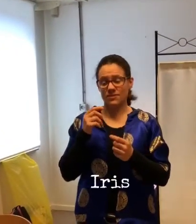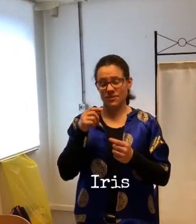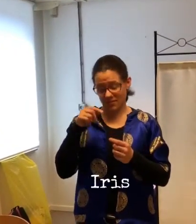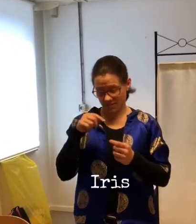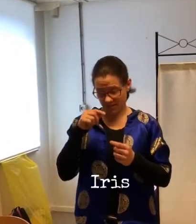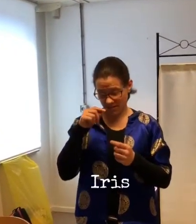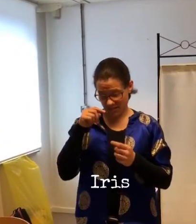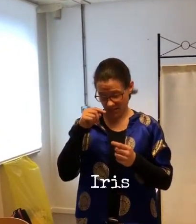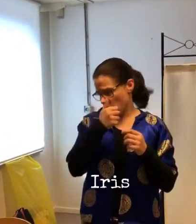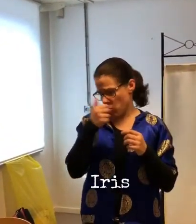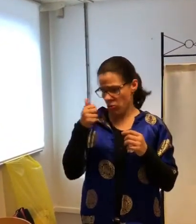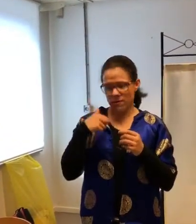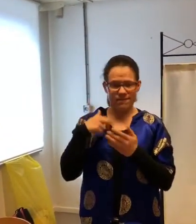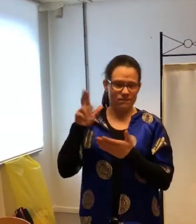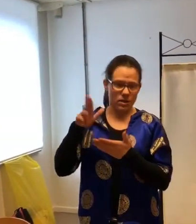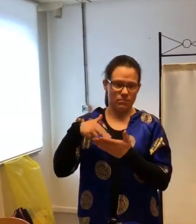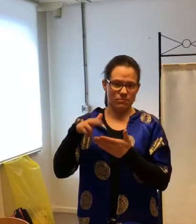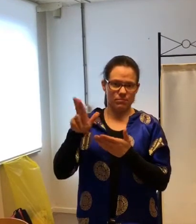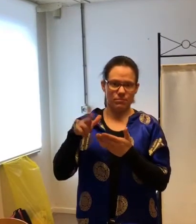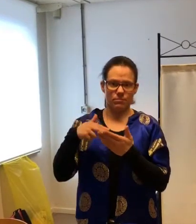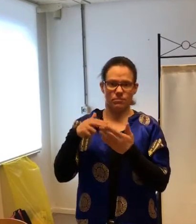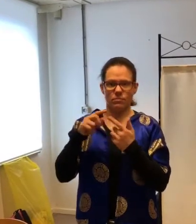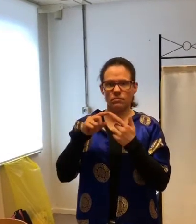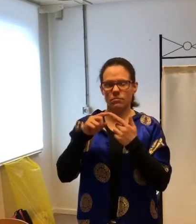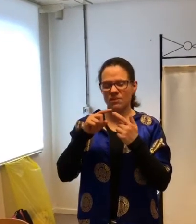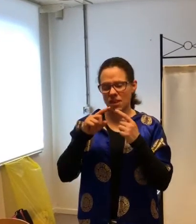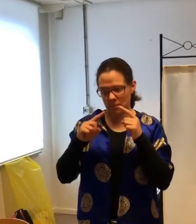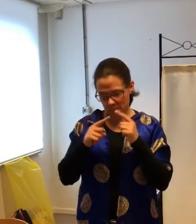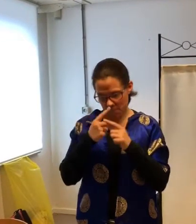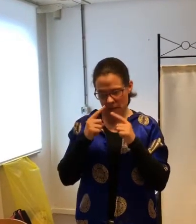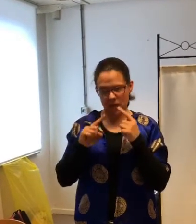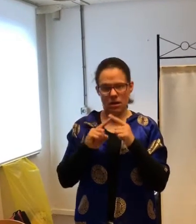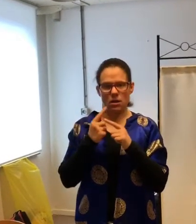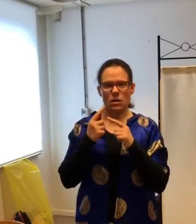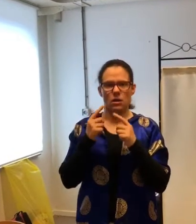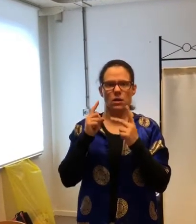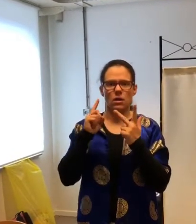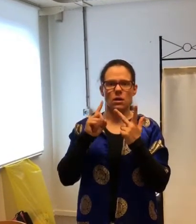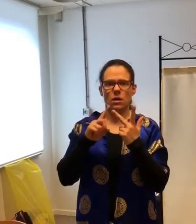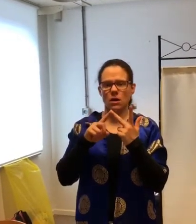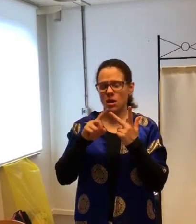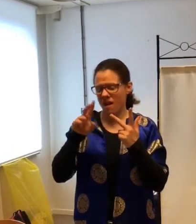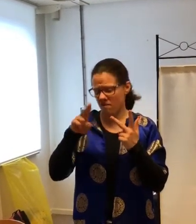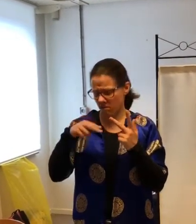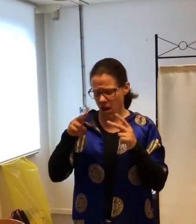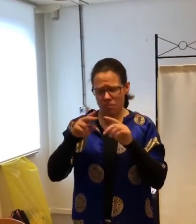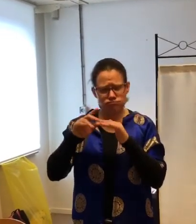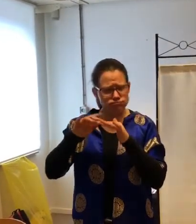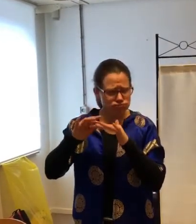mijn naam is Iris. Ik ben goed in verven, breien.